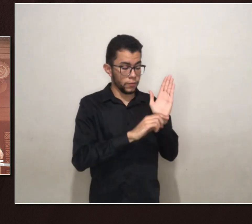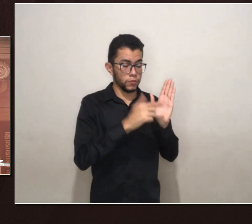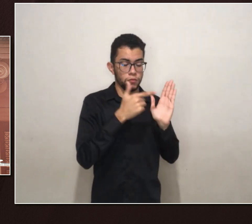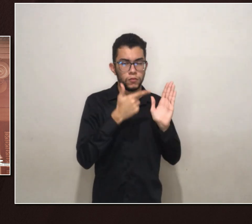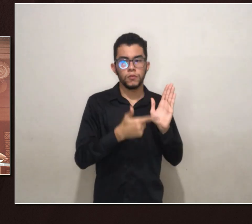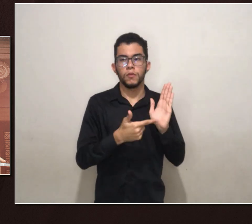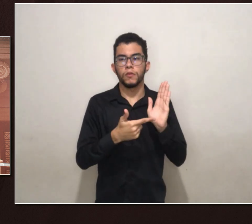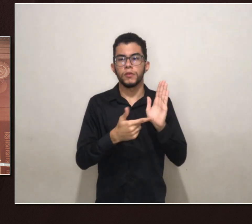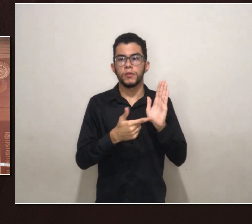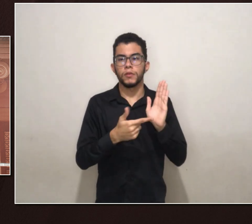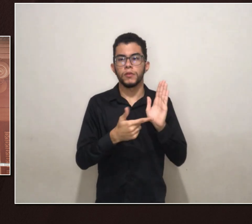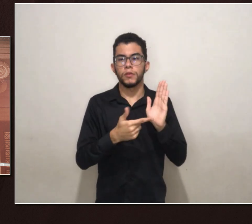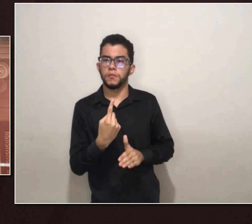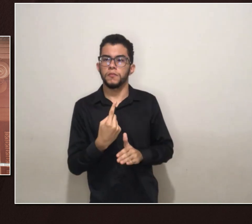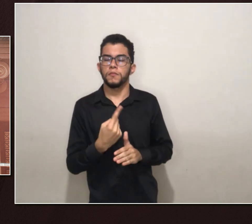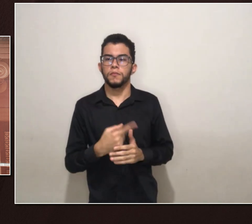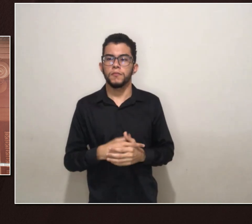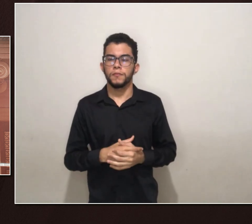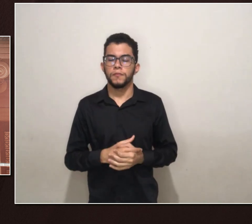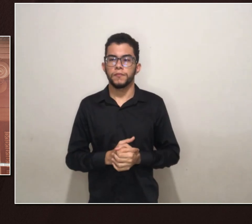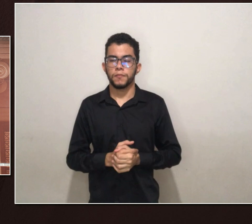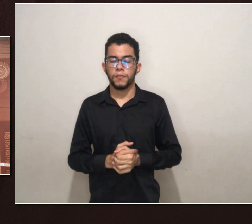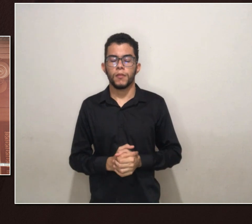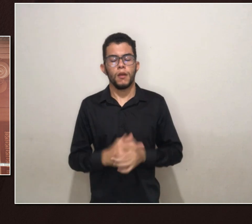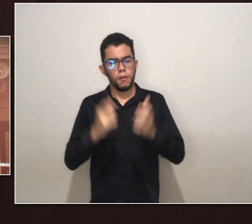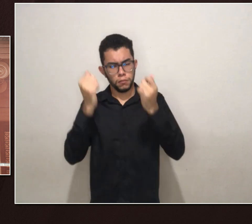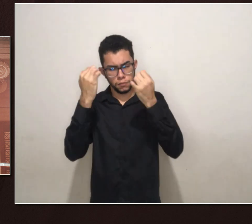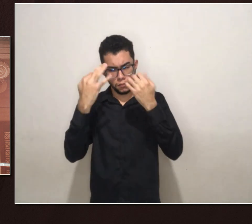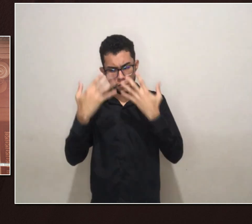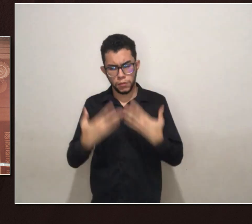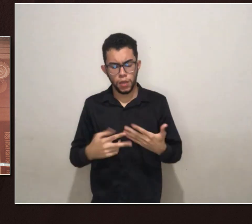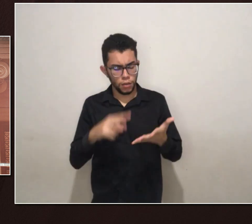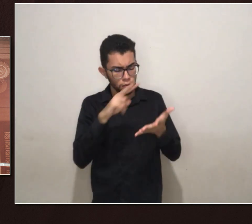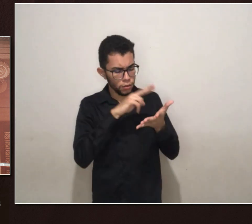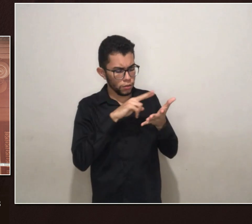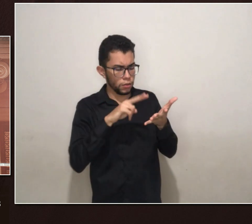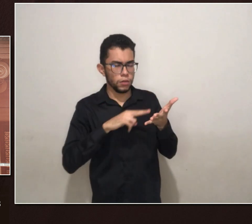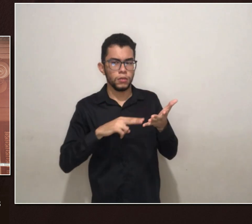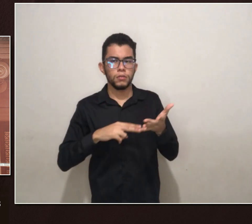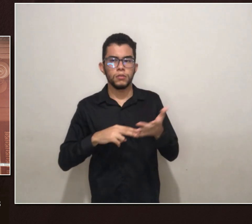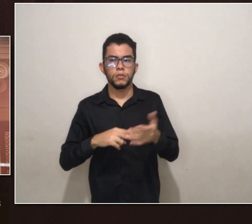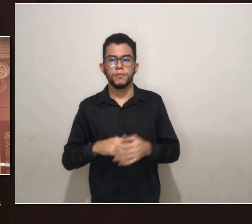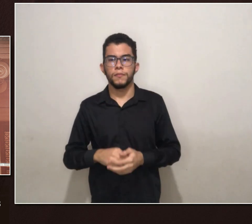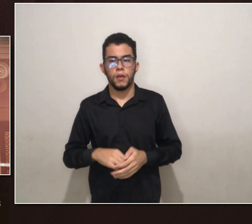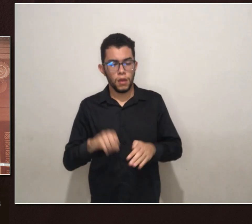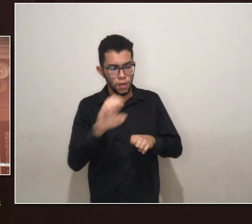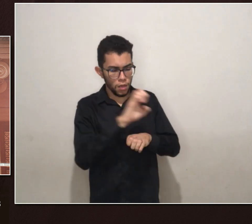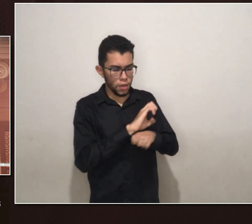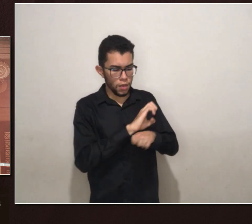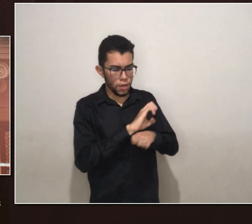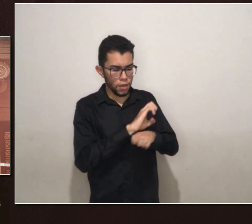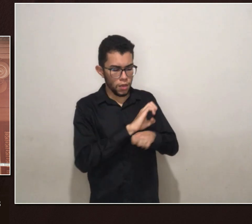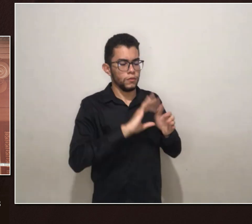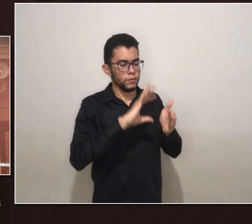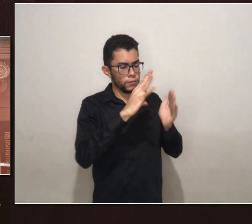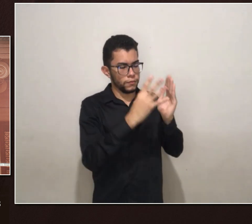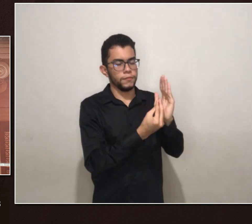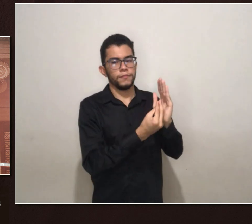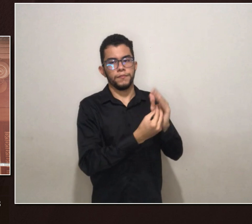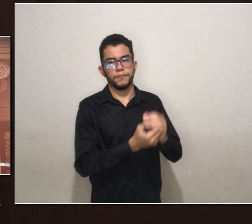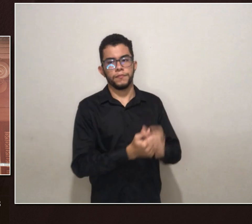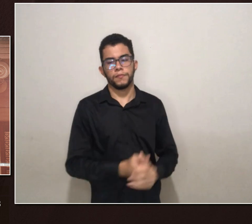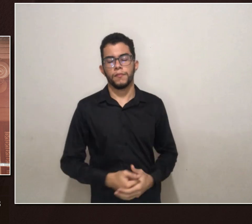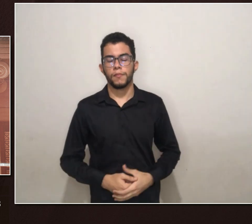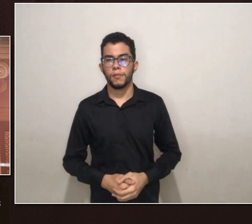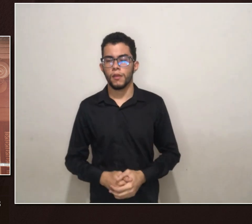Eu vou dar uma lida na carta, tá bom? Carta da igreja em Éfeso, ao anjo da igreja em Éfeso, escreve: estas